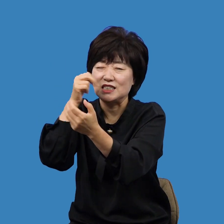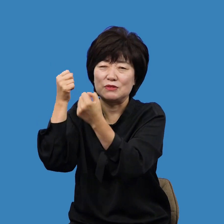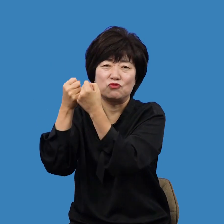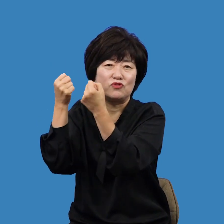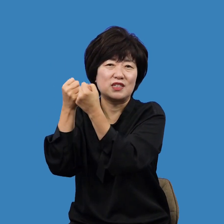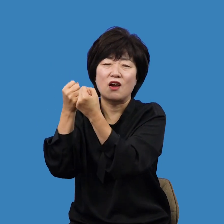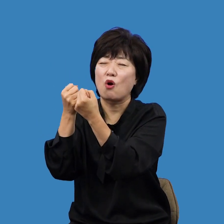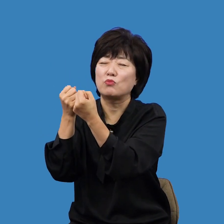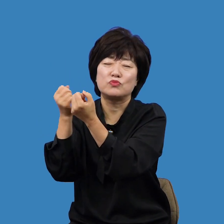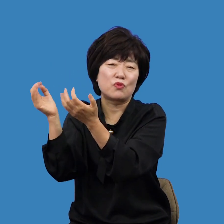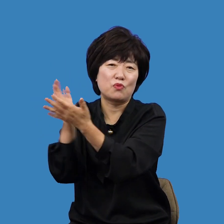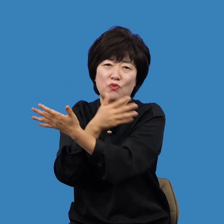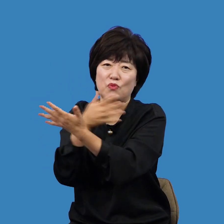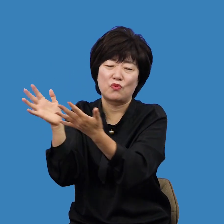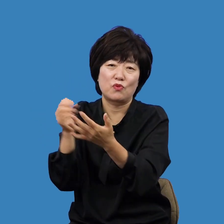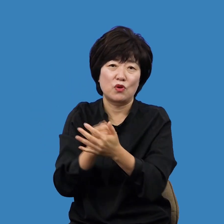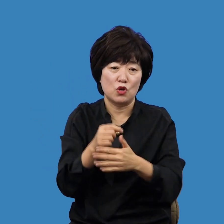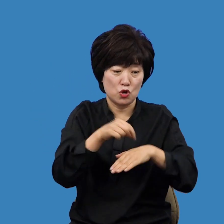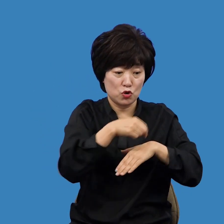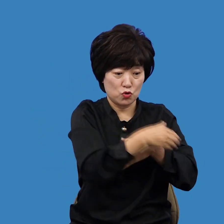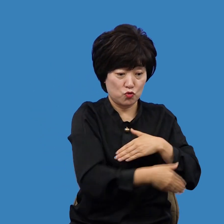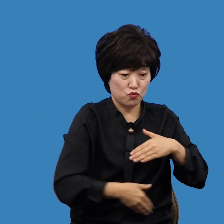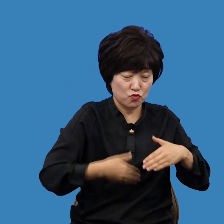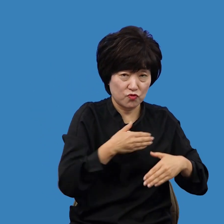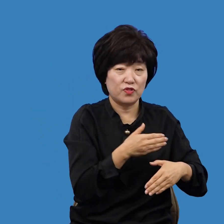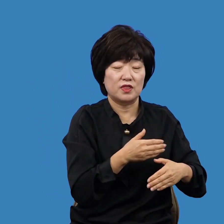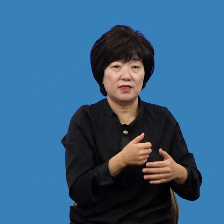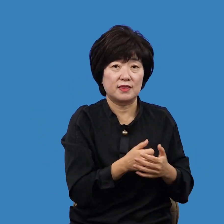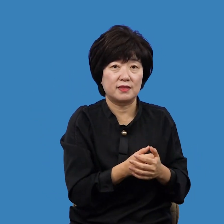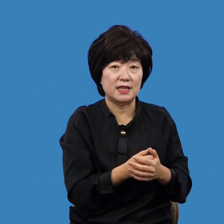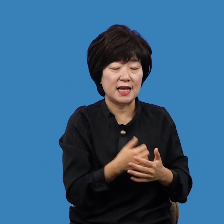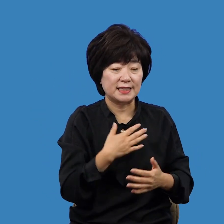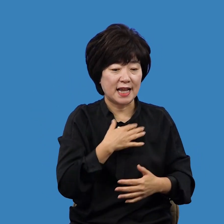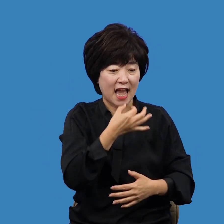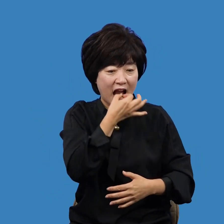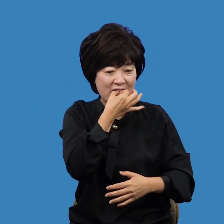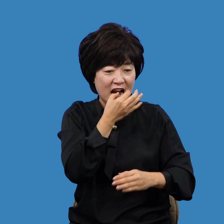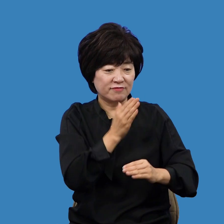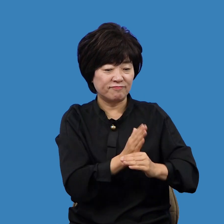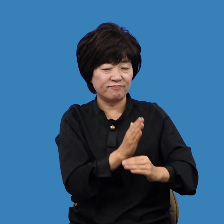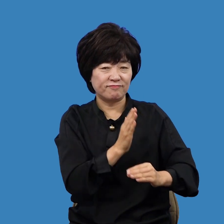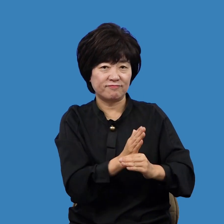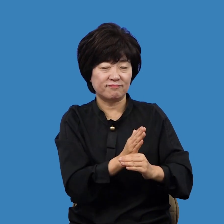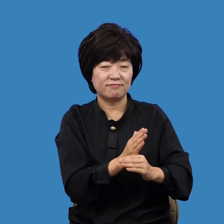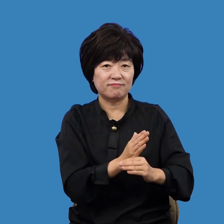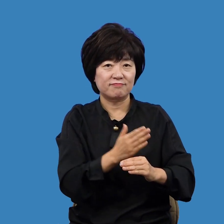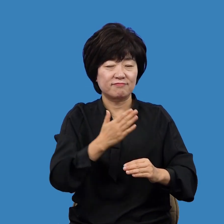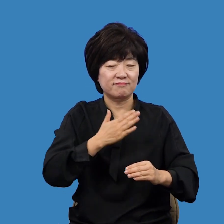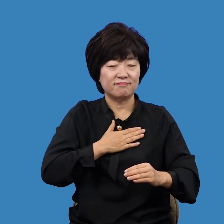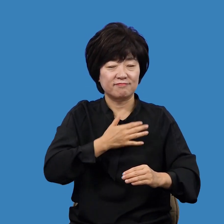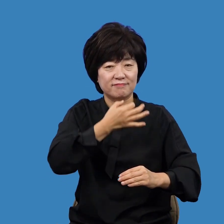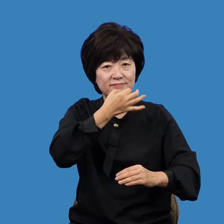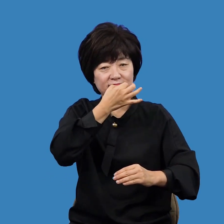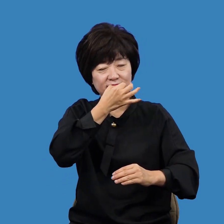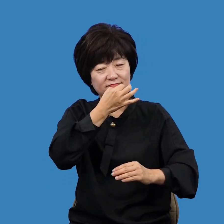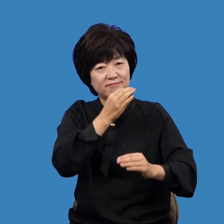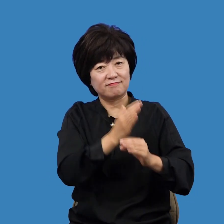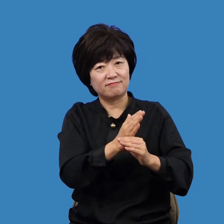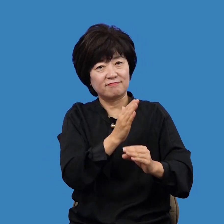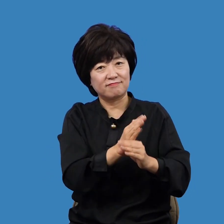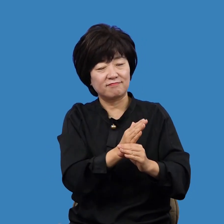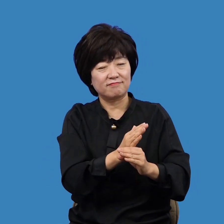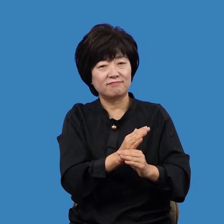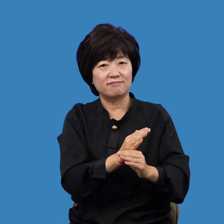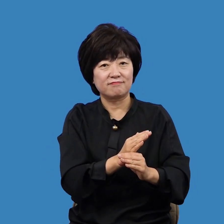없어요. 그런데 육은 다릅니다. 육은 자기중심적이에요. 육은 자기중심적이고